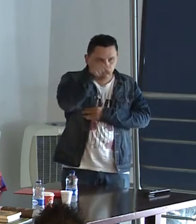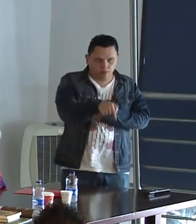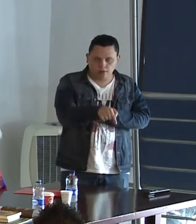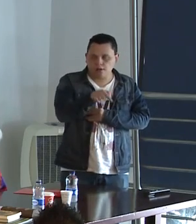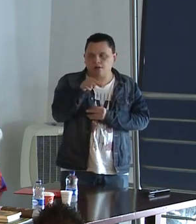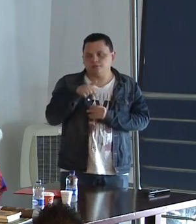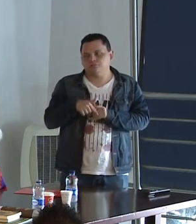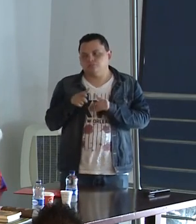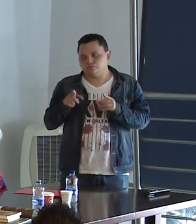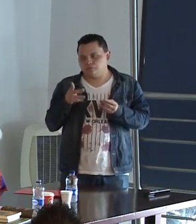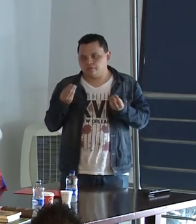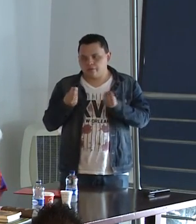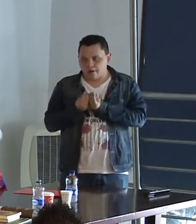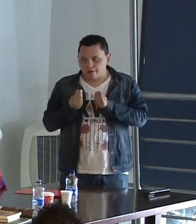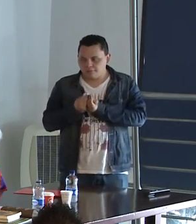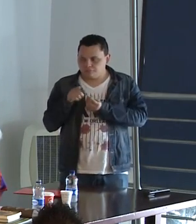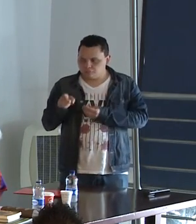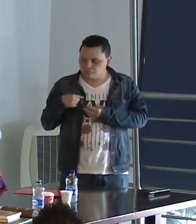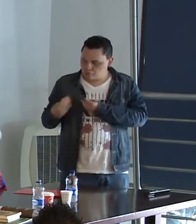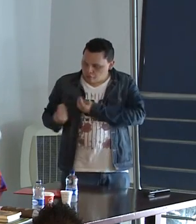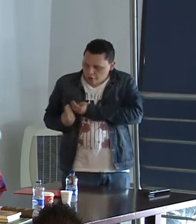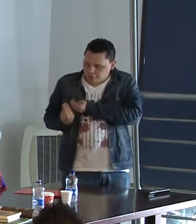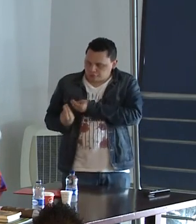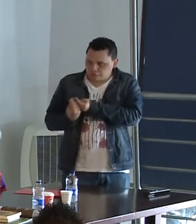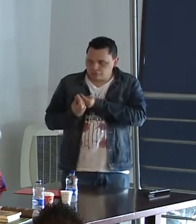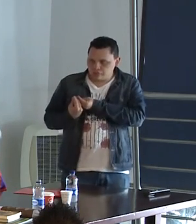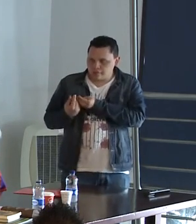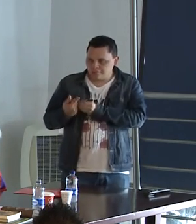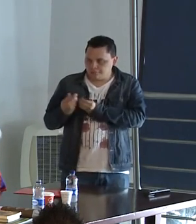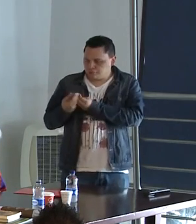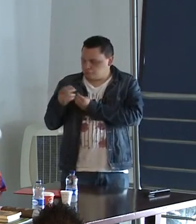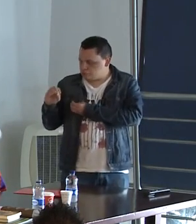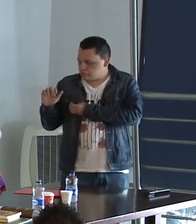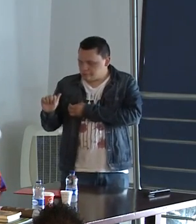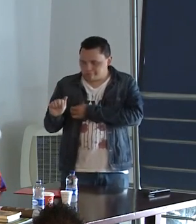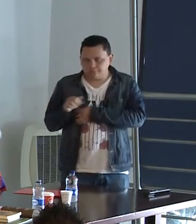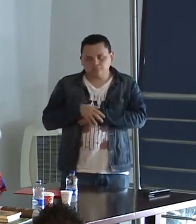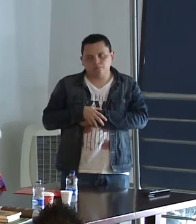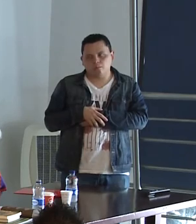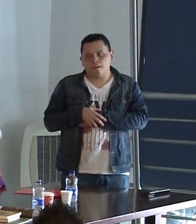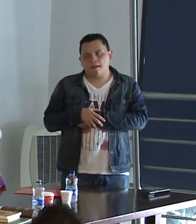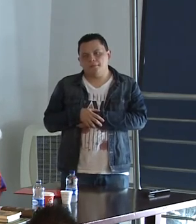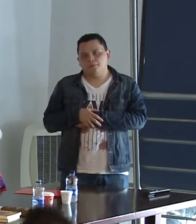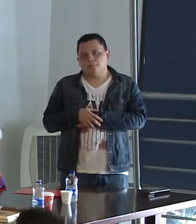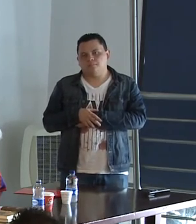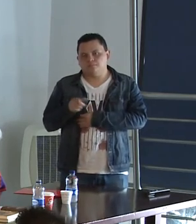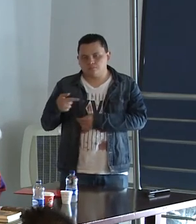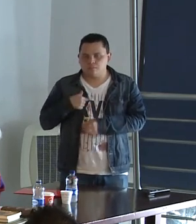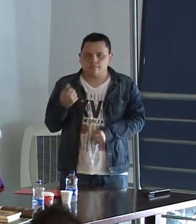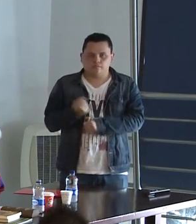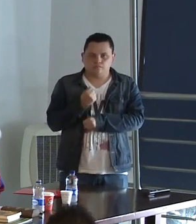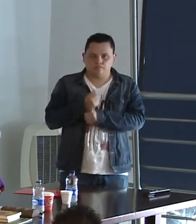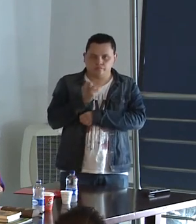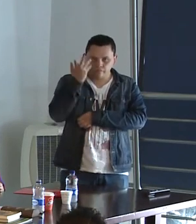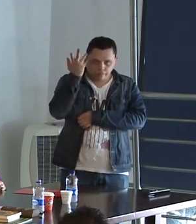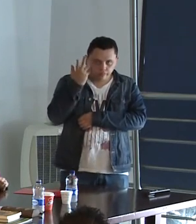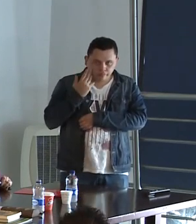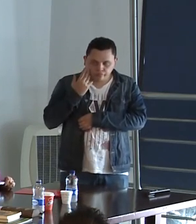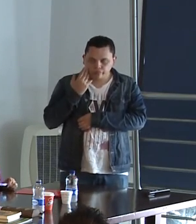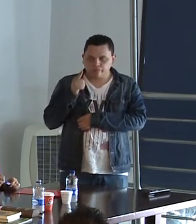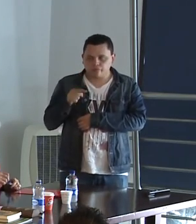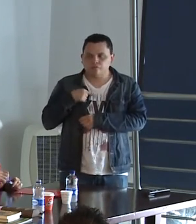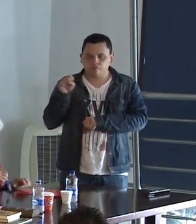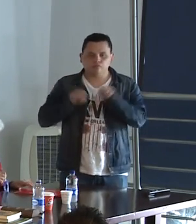y como el equipo bello de compañeros con los, de compañeras y compañeros con los que trabajo a diario, es